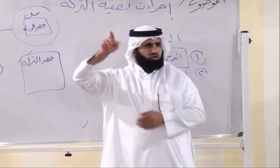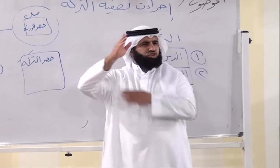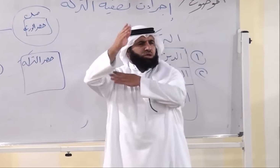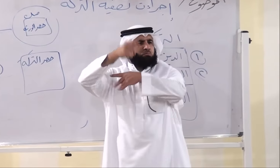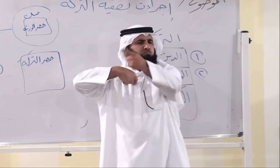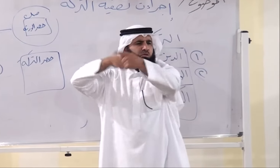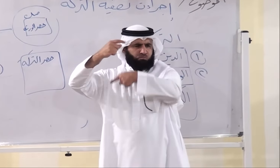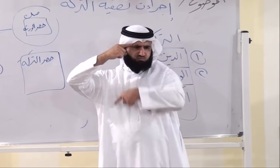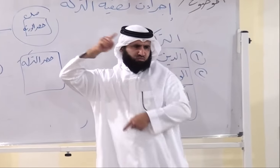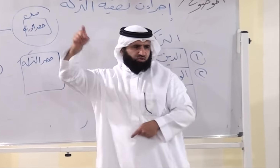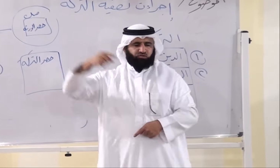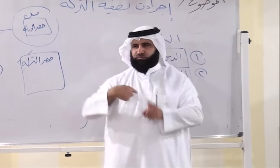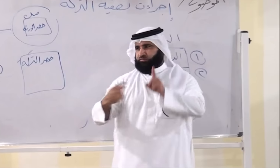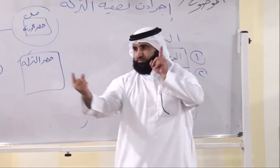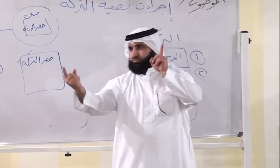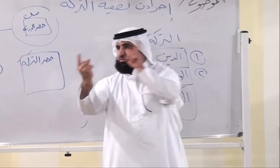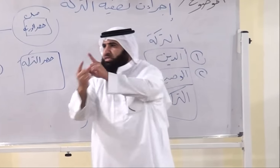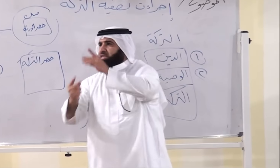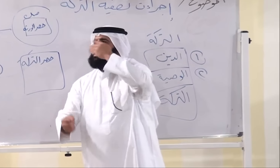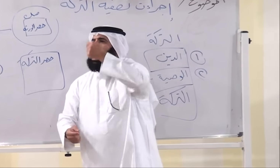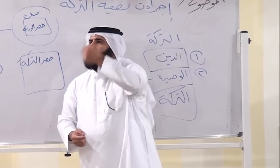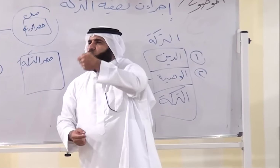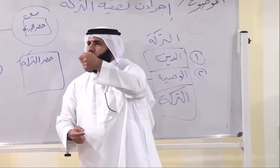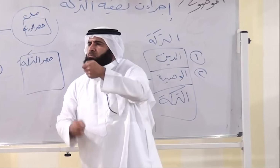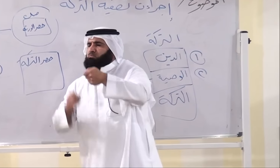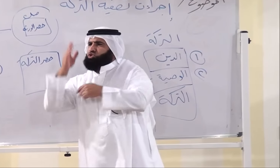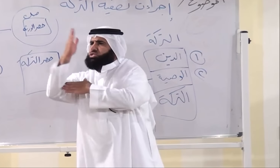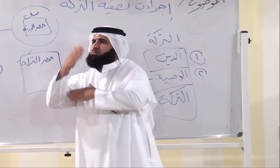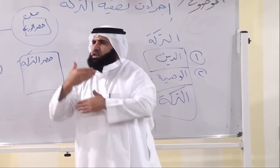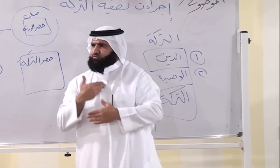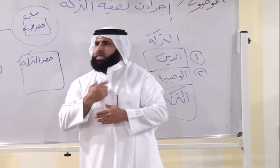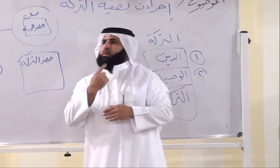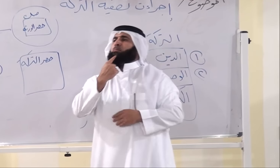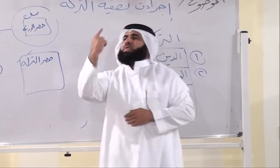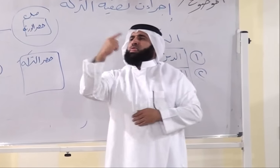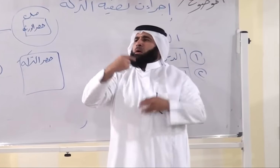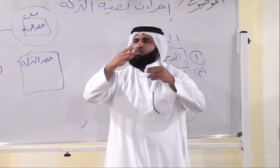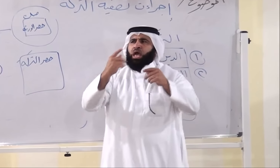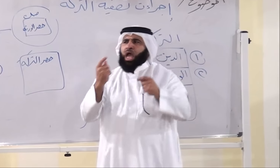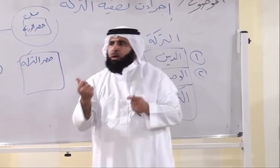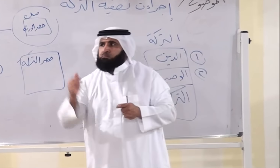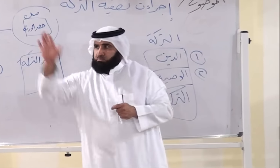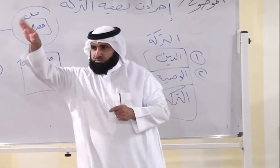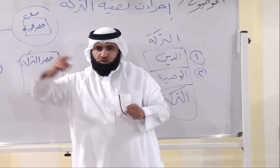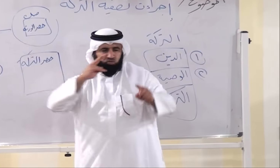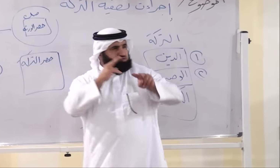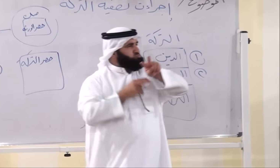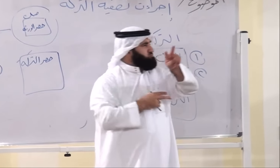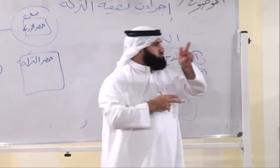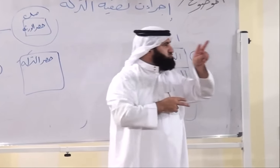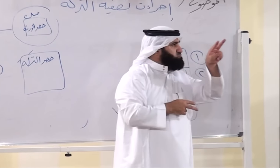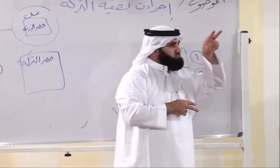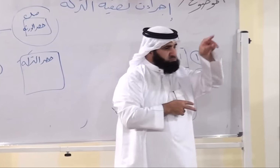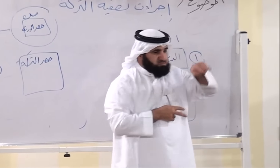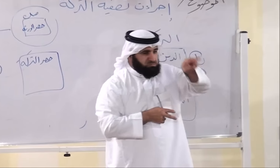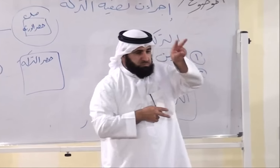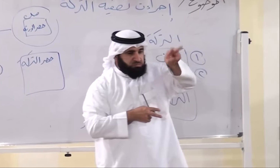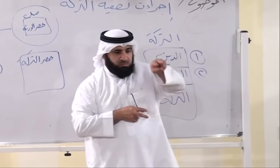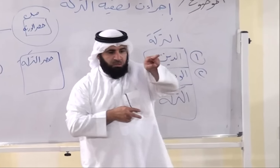خبراء يثمنوا لي الابل، يثمنوا لي الاغنام، يثمنوا لي الموجودات، كل حسب اختصاصه، كل